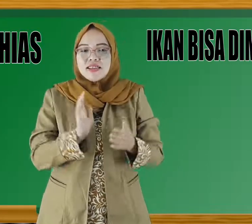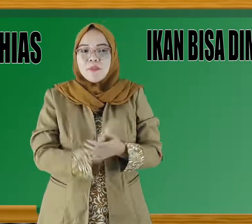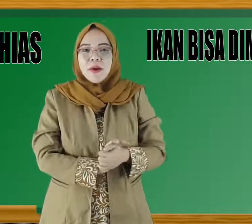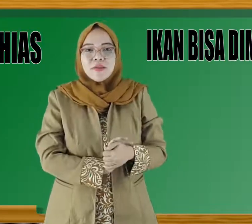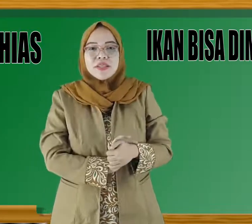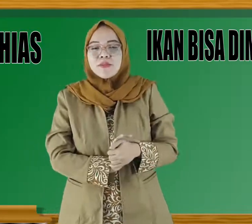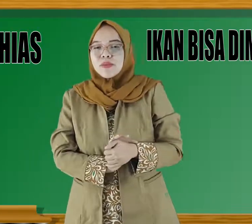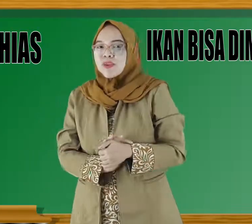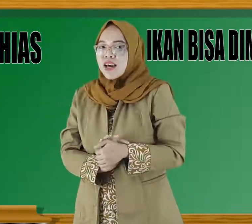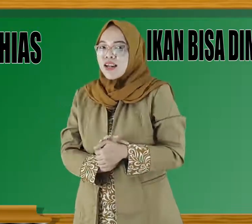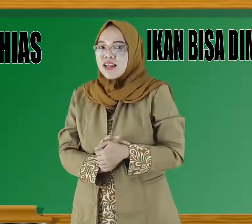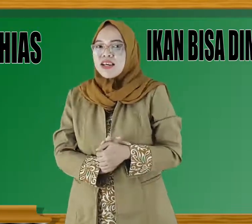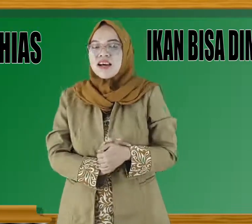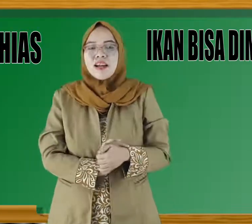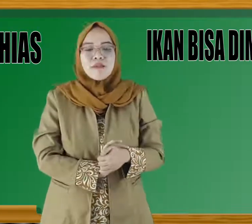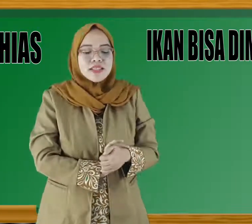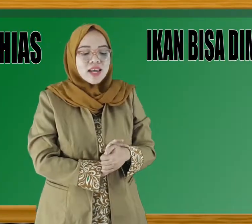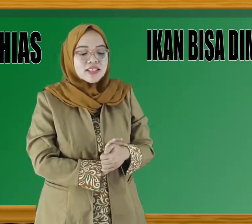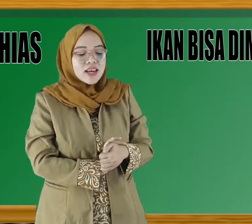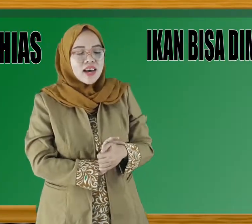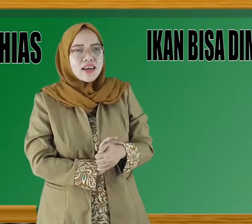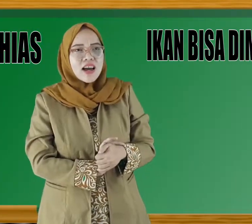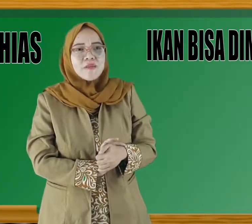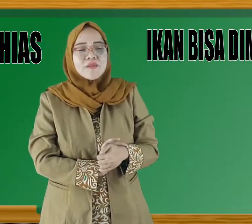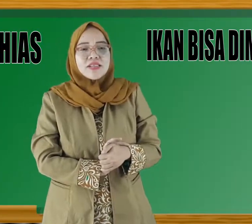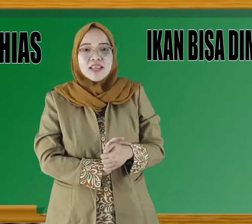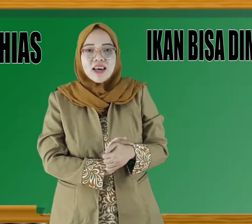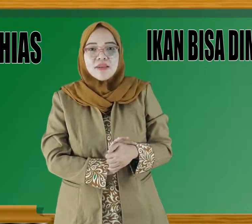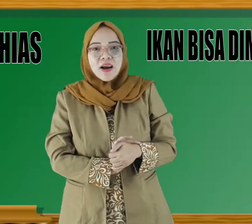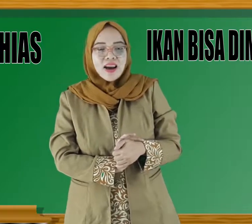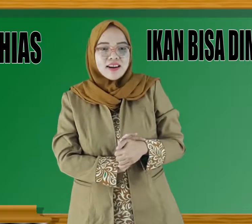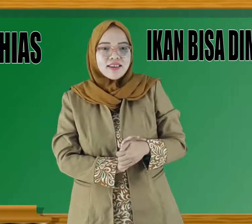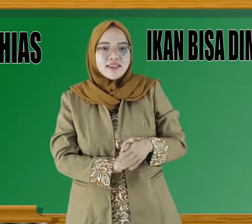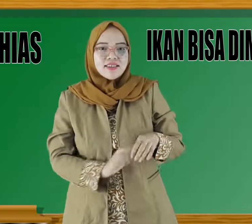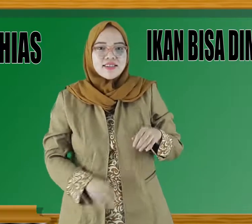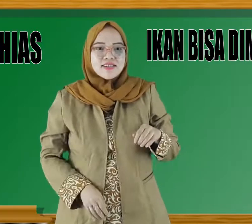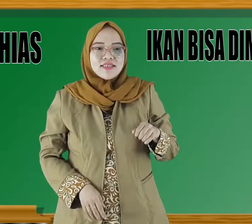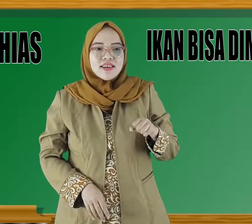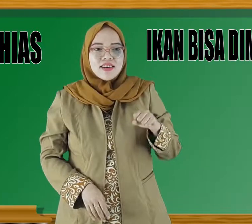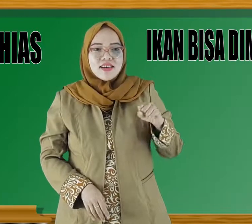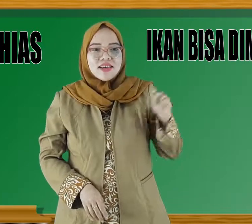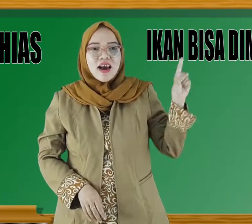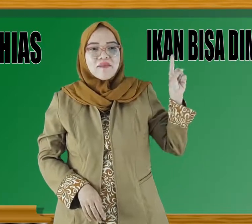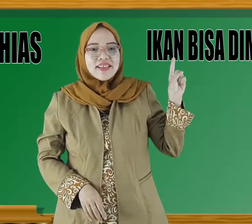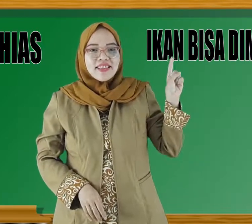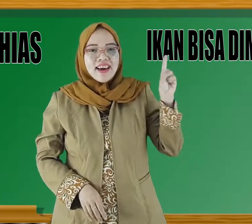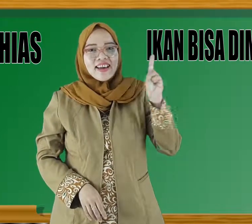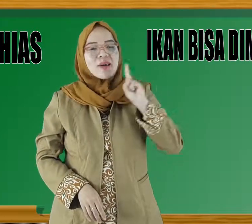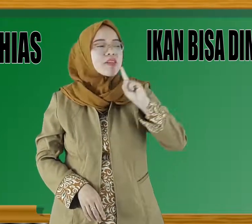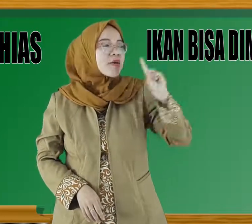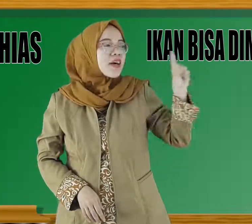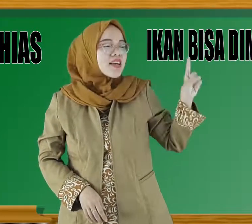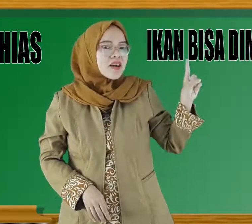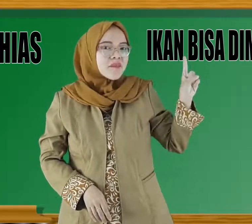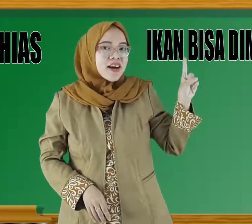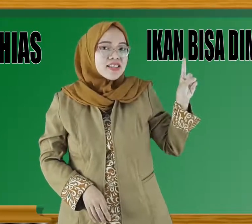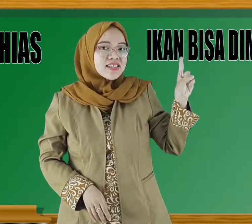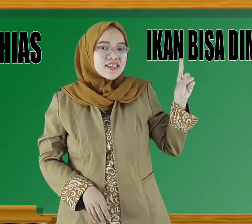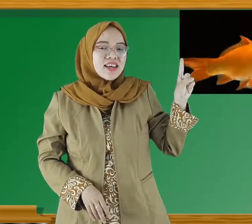Siapa yang bisa menyebutkan ikan apa saja yang bisa dimakan? Ya, pintar. Yang pertama ikan mas,